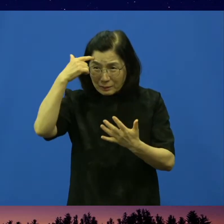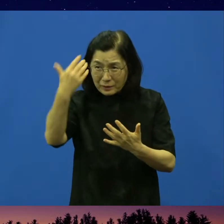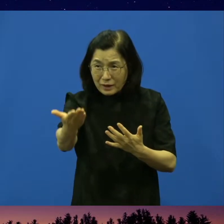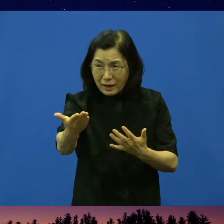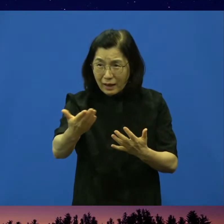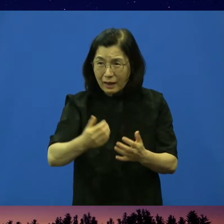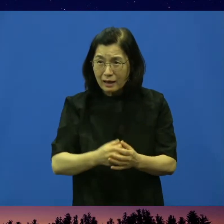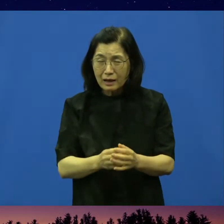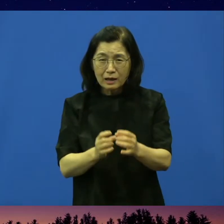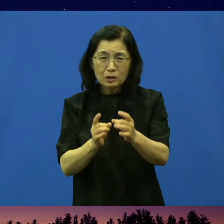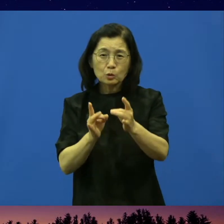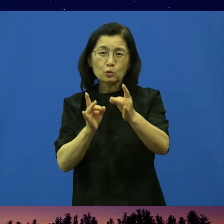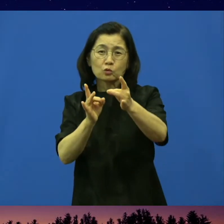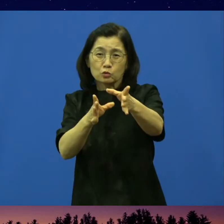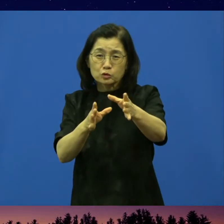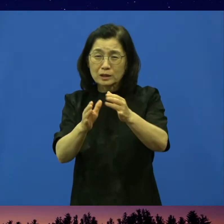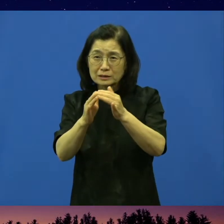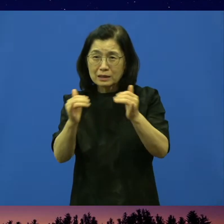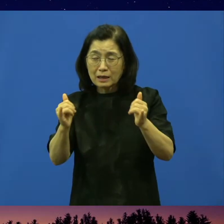투자하신 분들